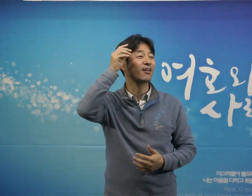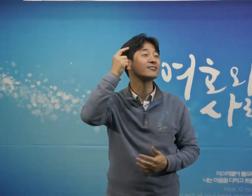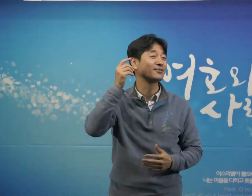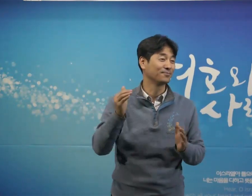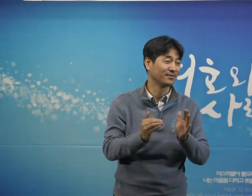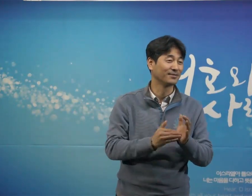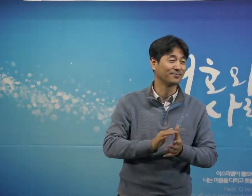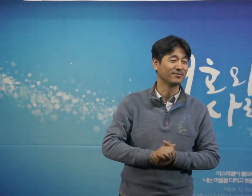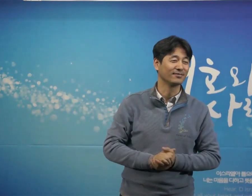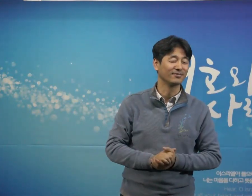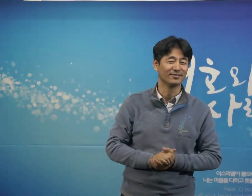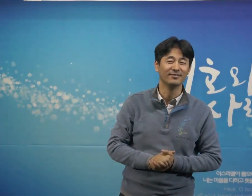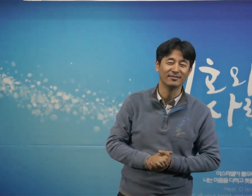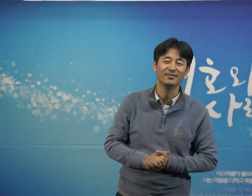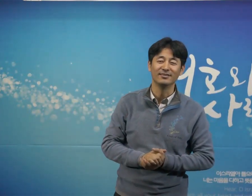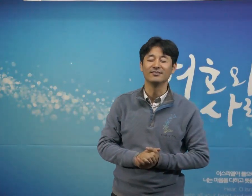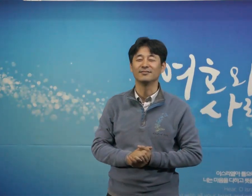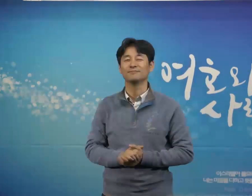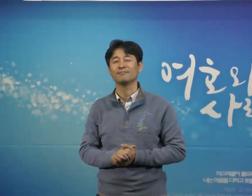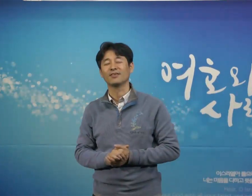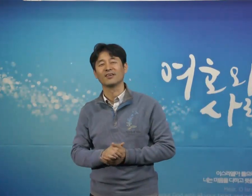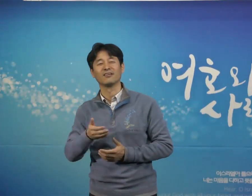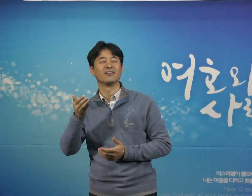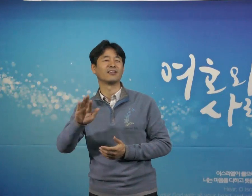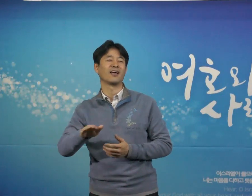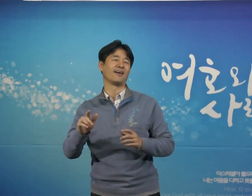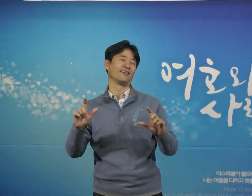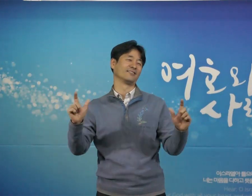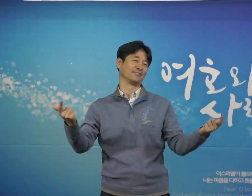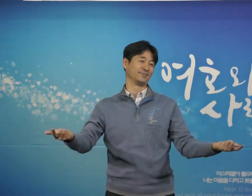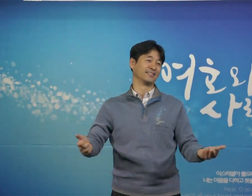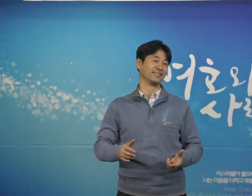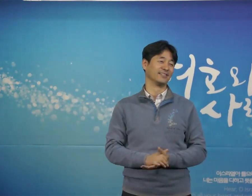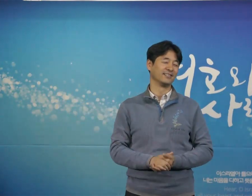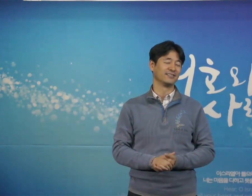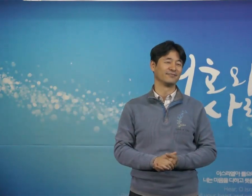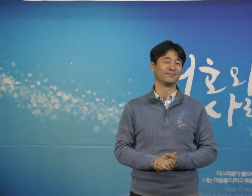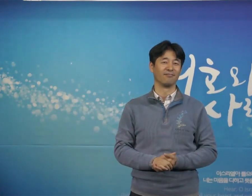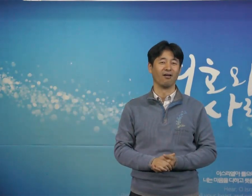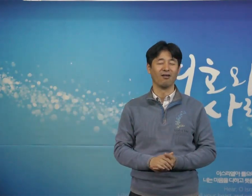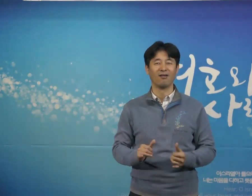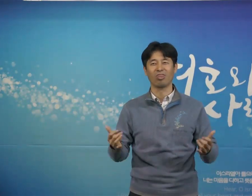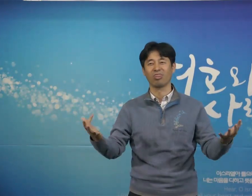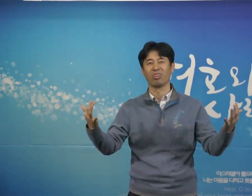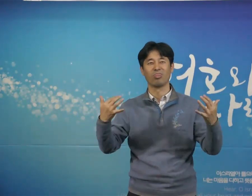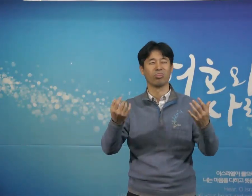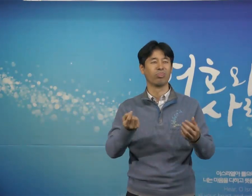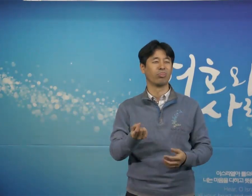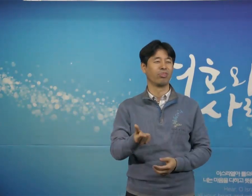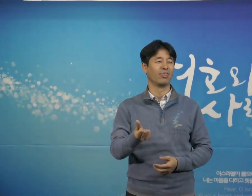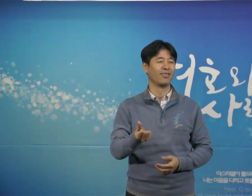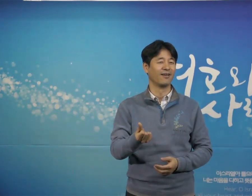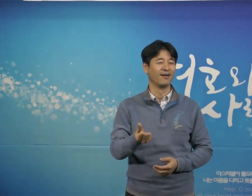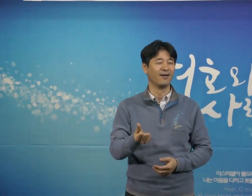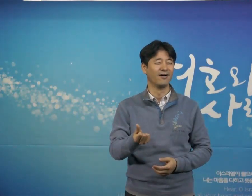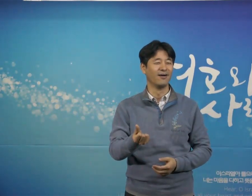사람들이 올 수 있을 거다라고 생각을 했는데 그렇지 않습니다. 네, 숫자가